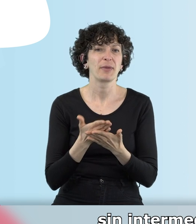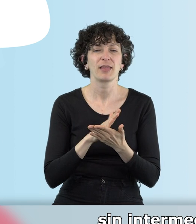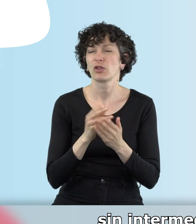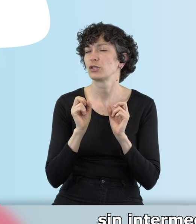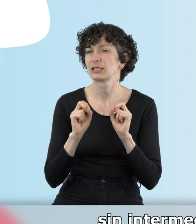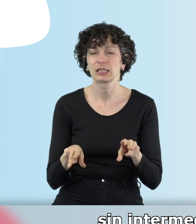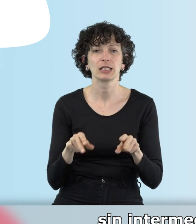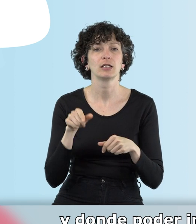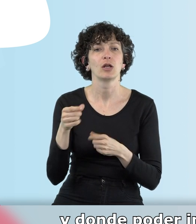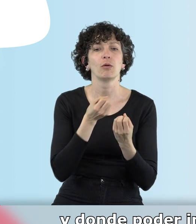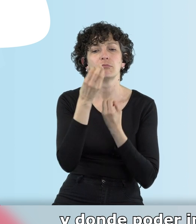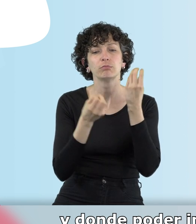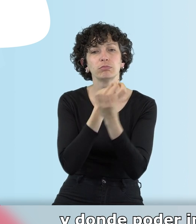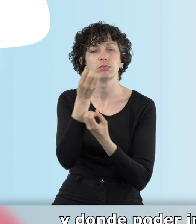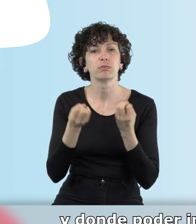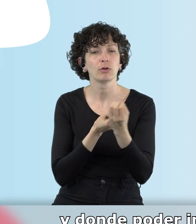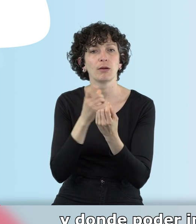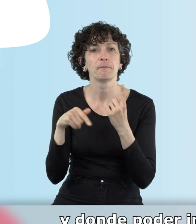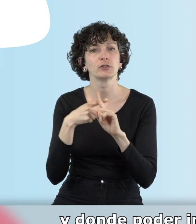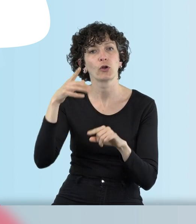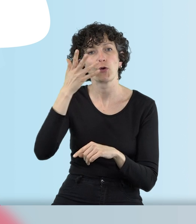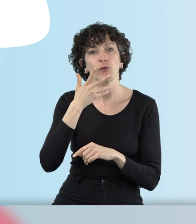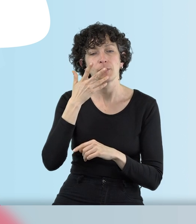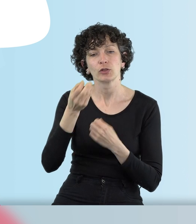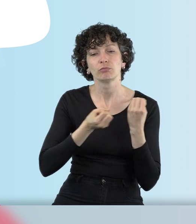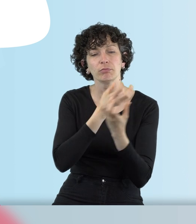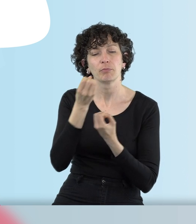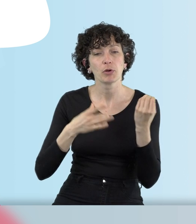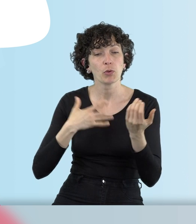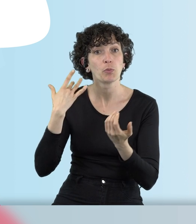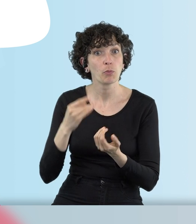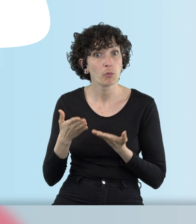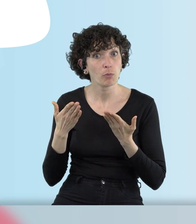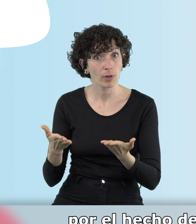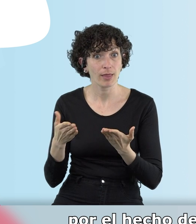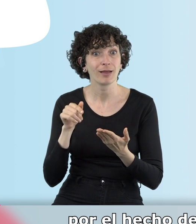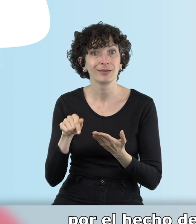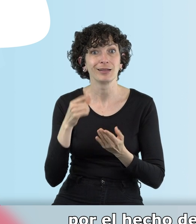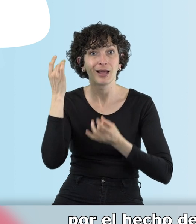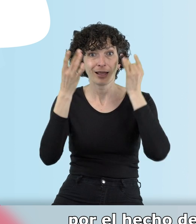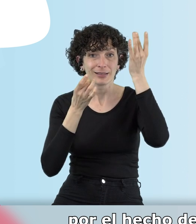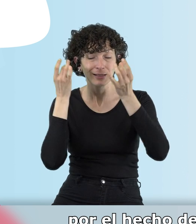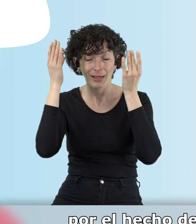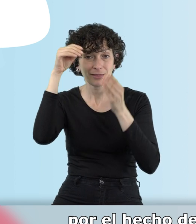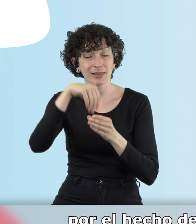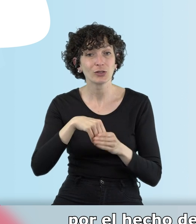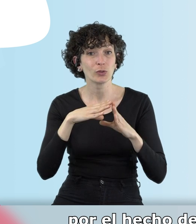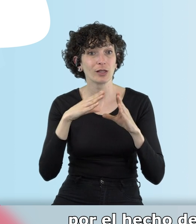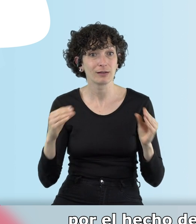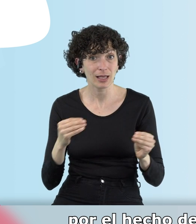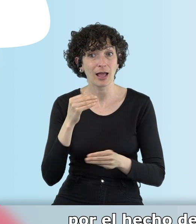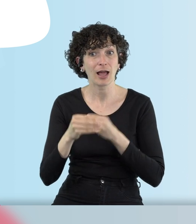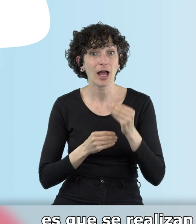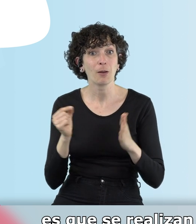donde poder intercambiar información y donde poder intercambiar conocimientos, el plus que da esta actividad por el hecho de realizarse en